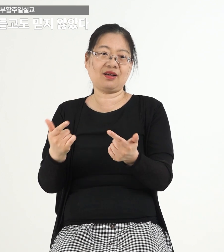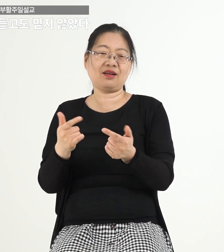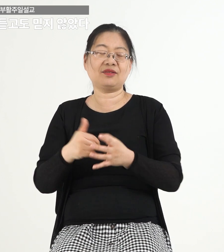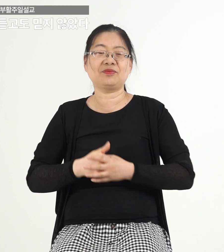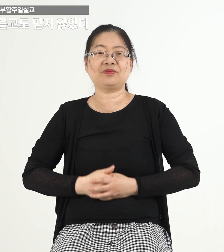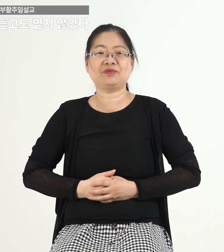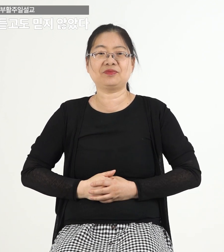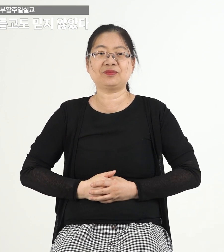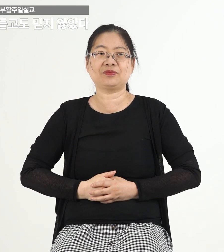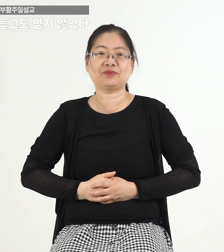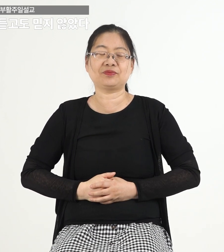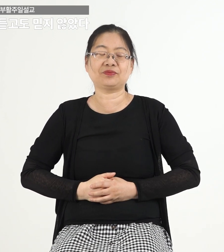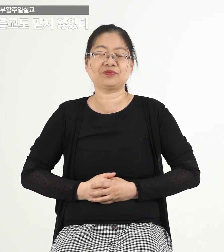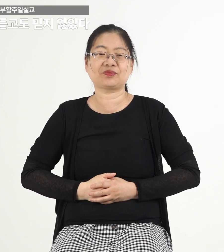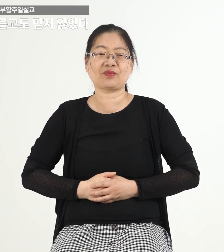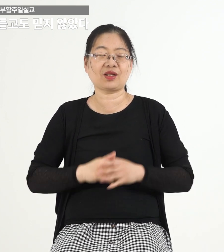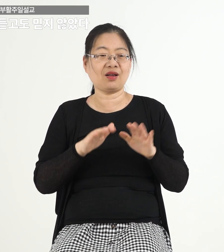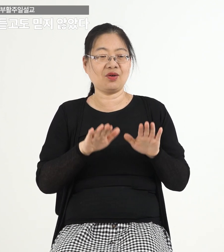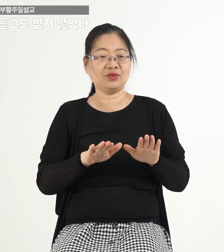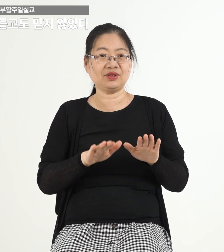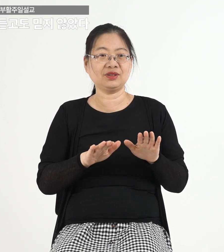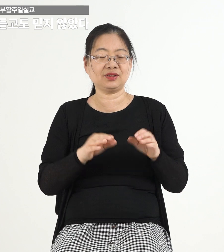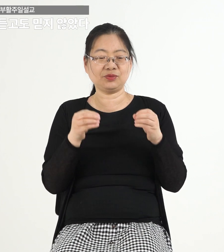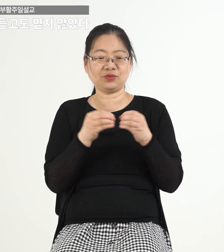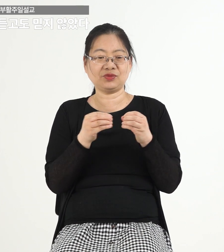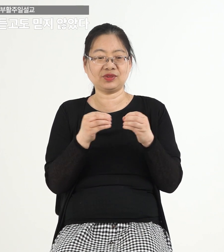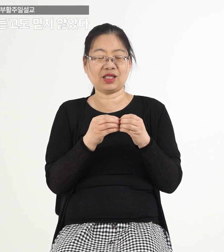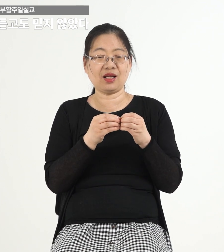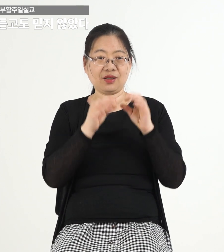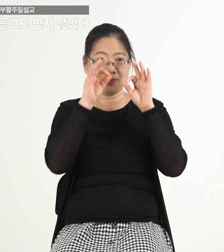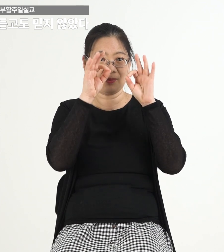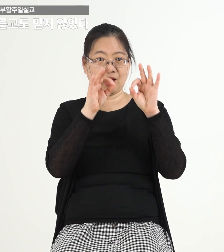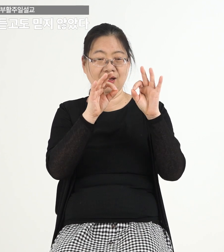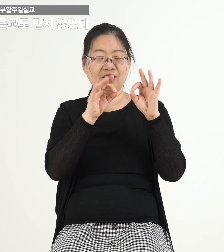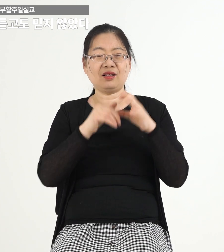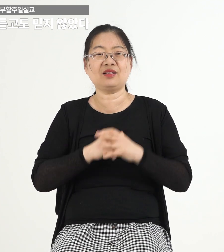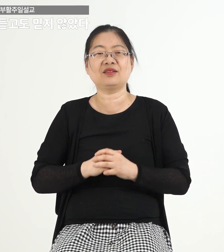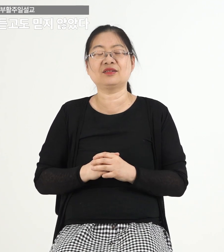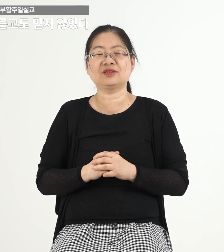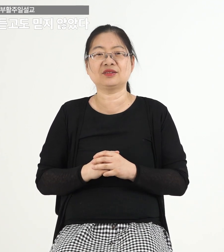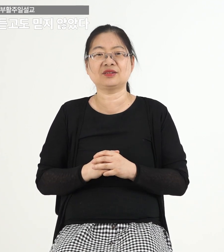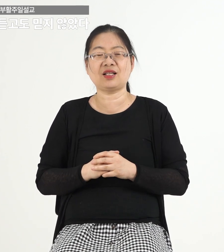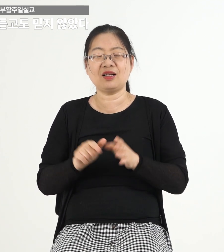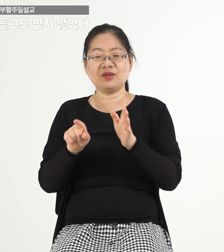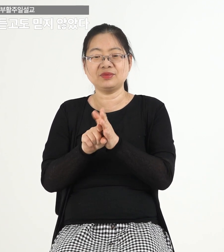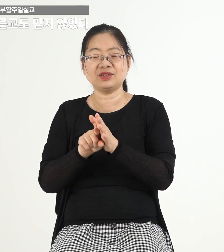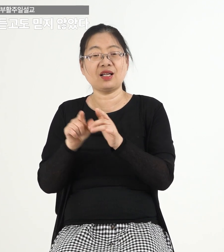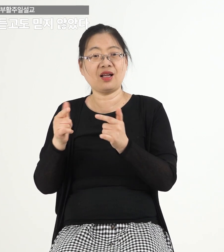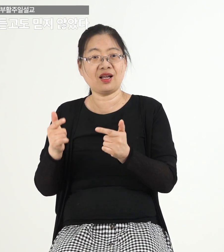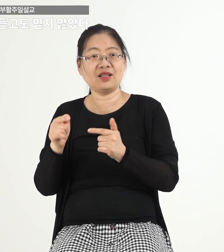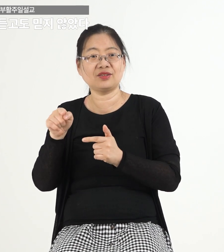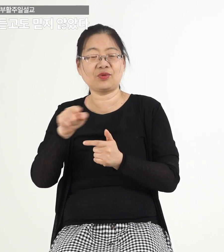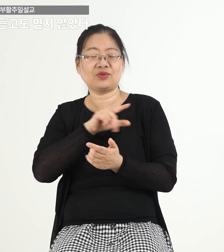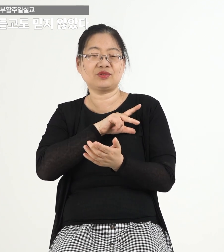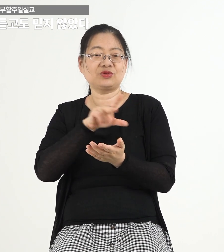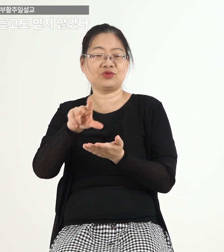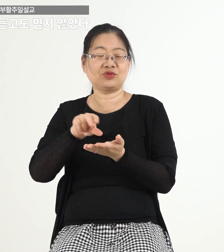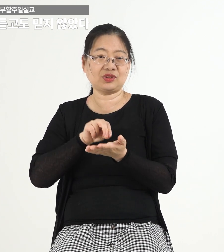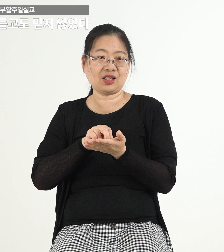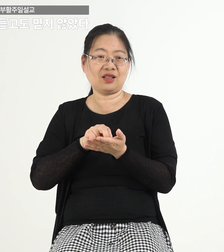있어요. 근데 오늘 이 문장 안에 사실은 믿지 않는 것이 주제입니다.